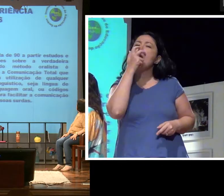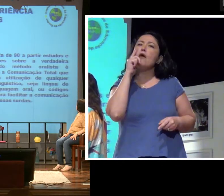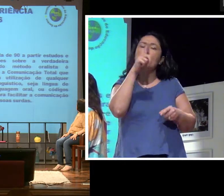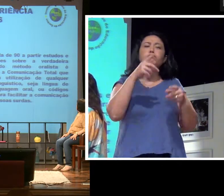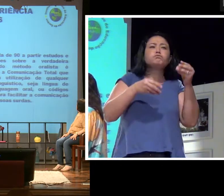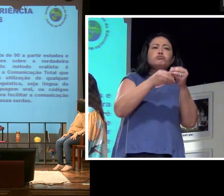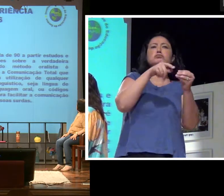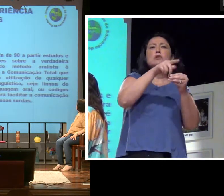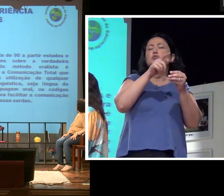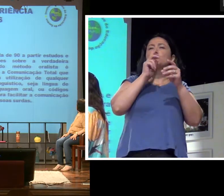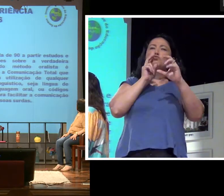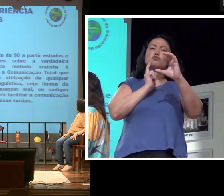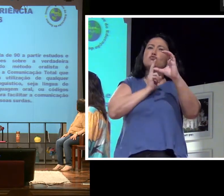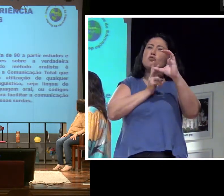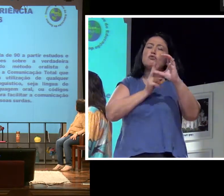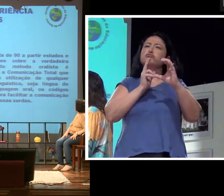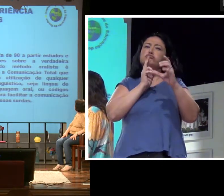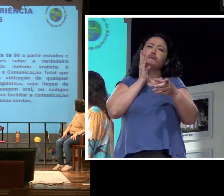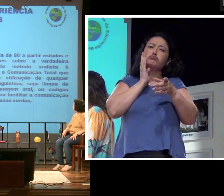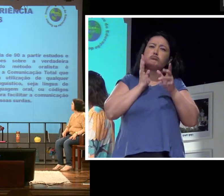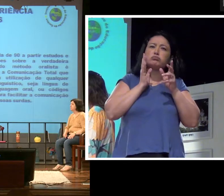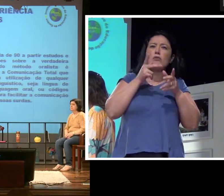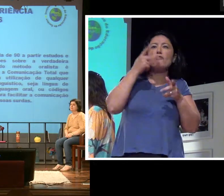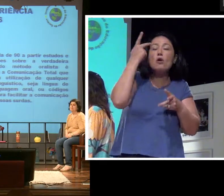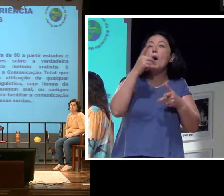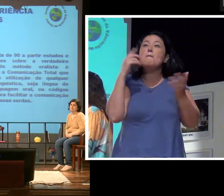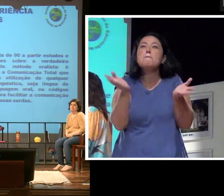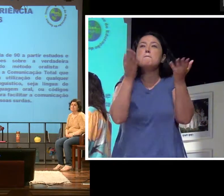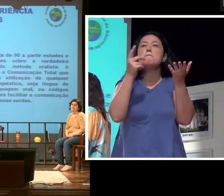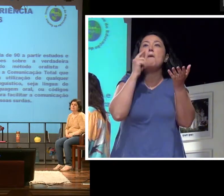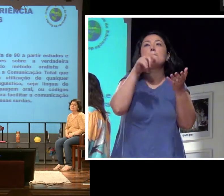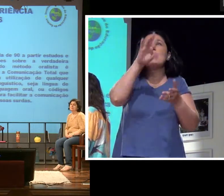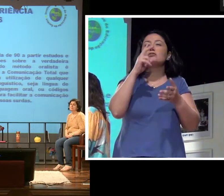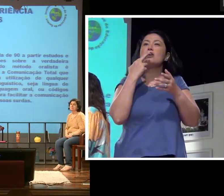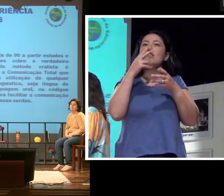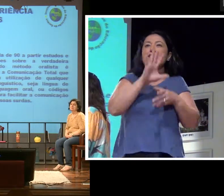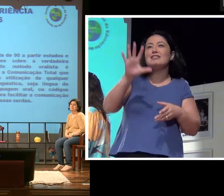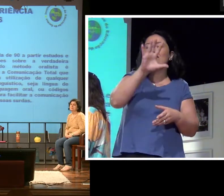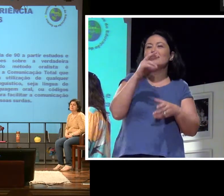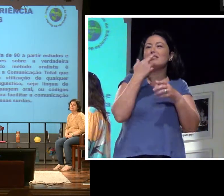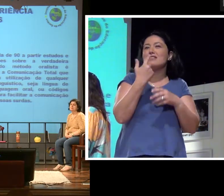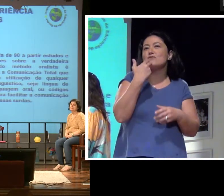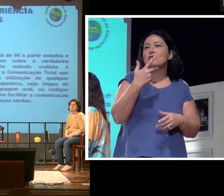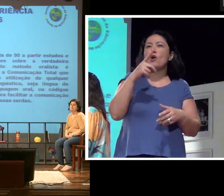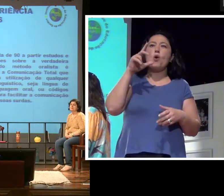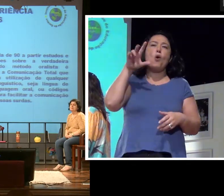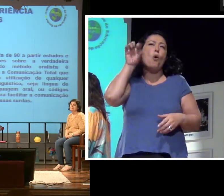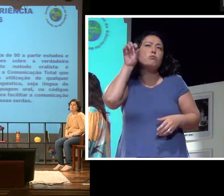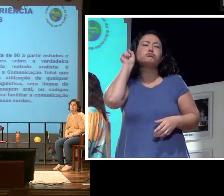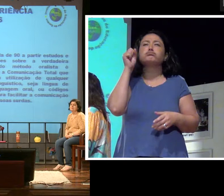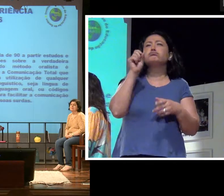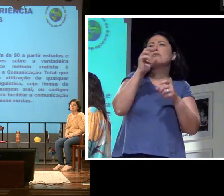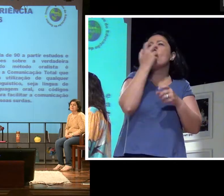a comunicação total, que defendia a utilização de qualquer recurso linguístico, seja língua de sinais, língua oral ou